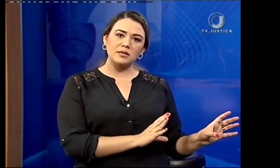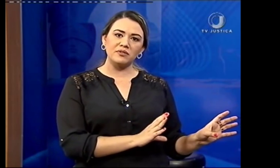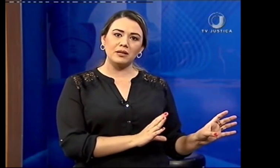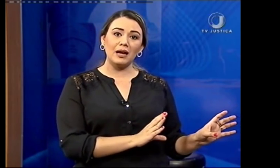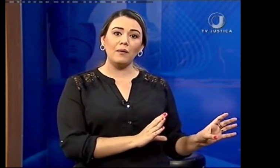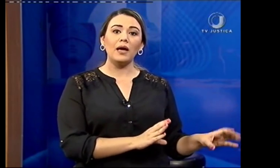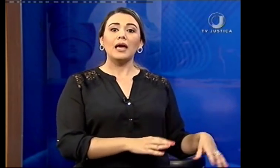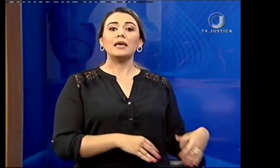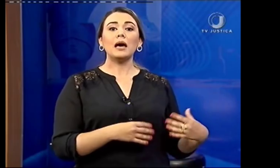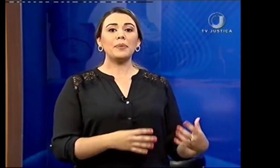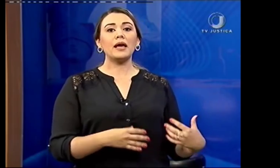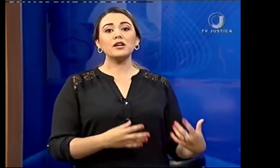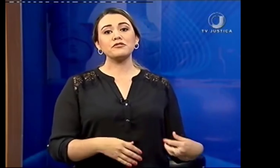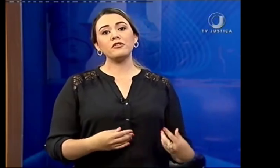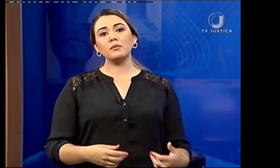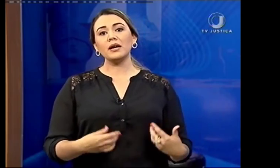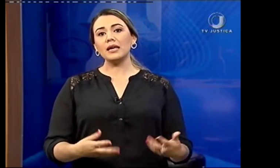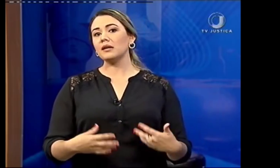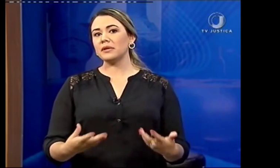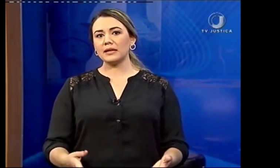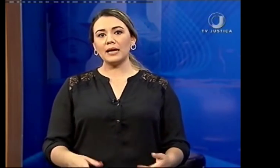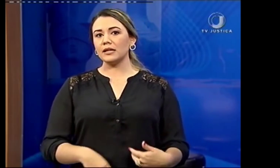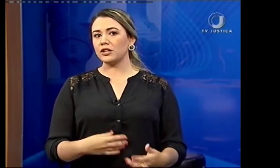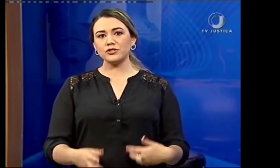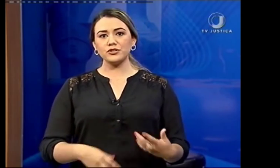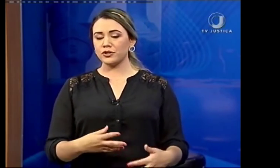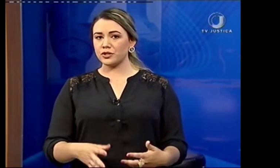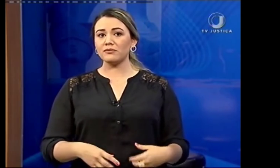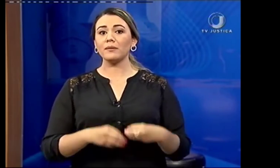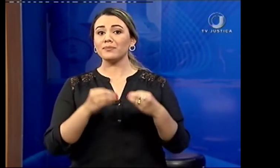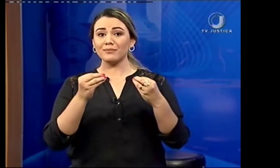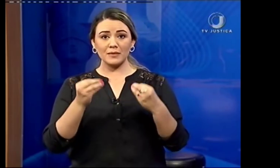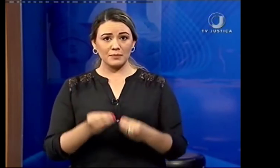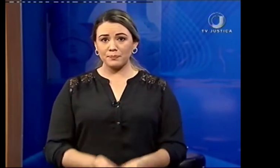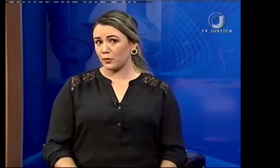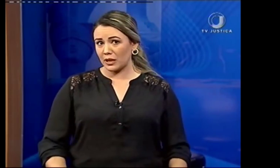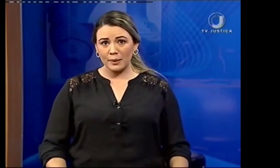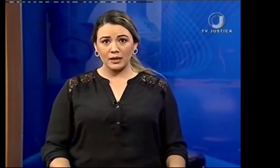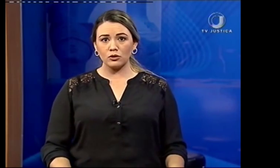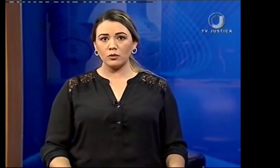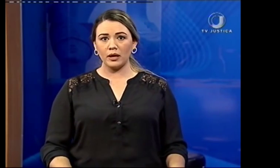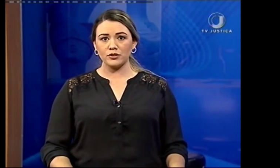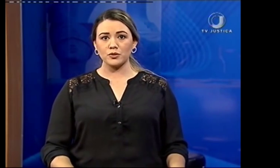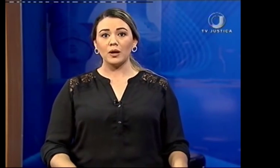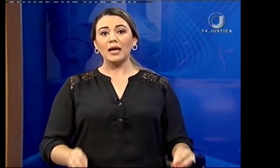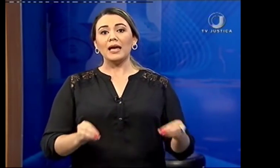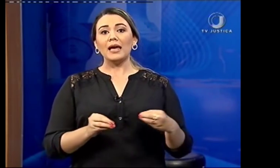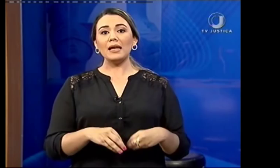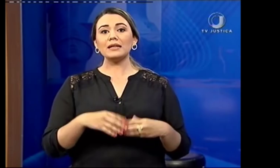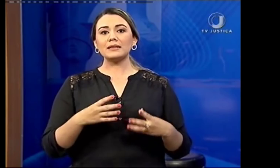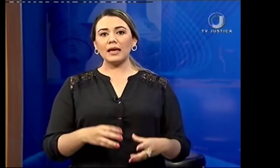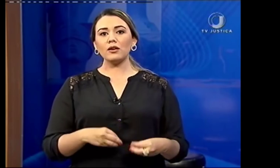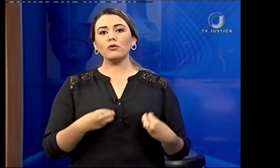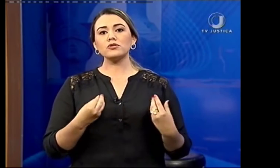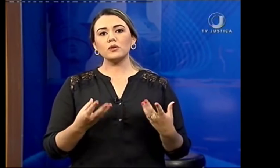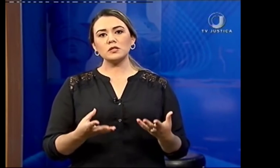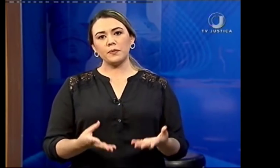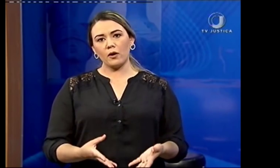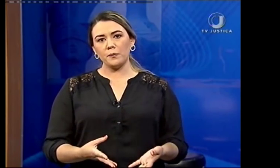Constituição Federal e aplicar de forma ilimitada e indistintiva para o trabalhador doméstico. Ele tem condições